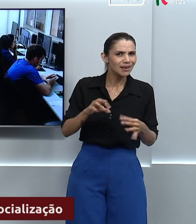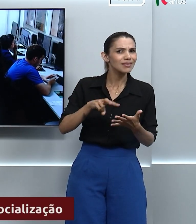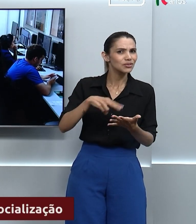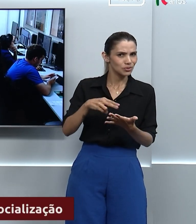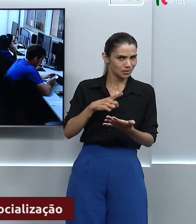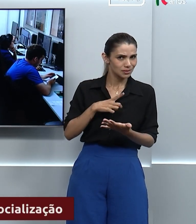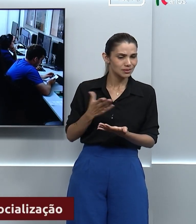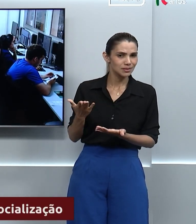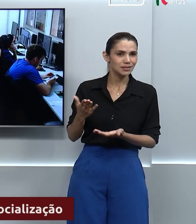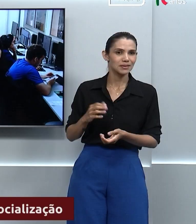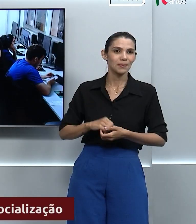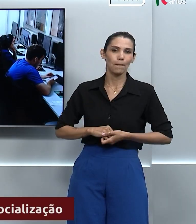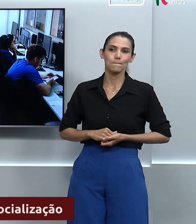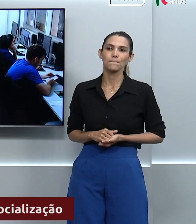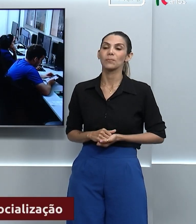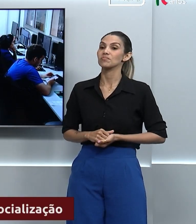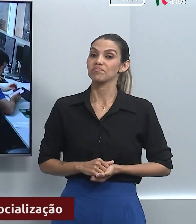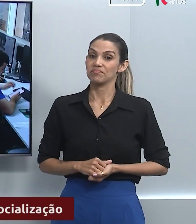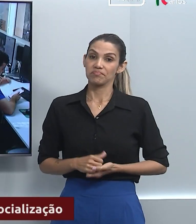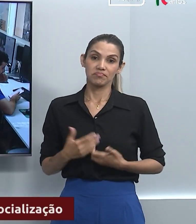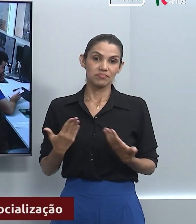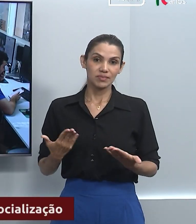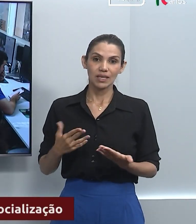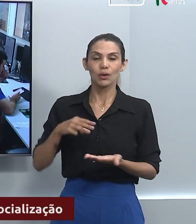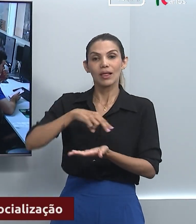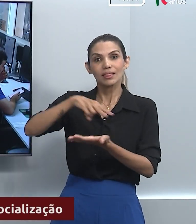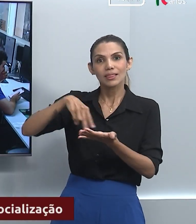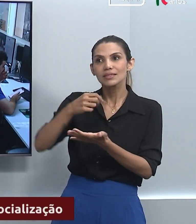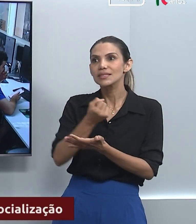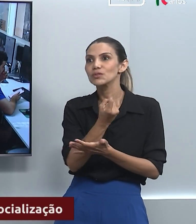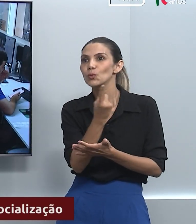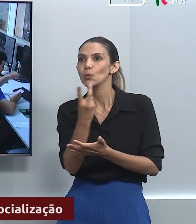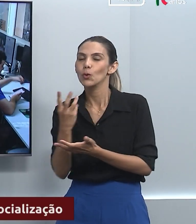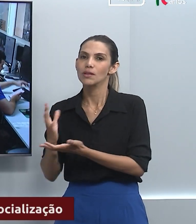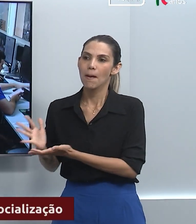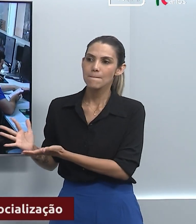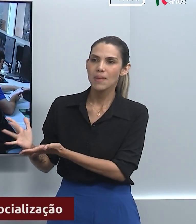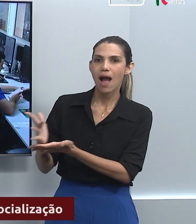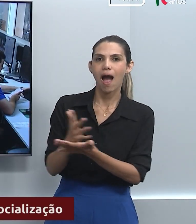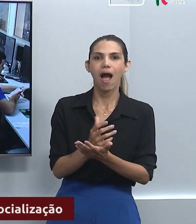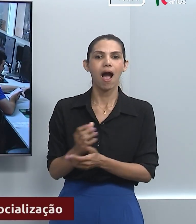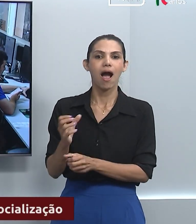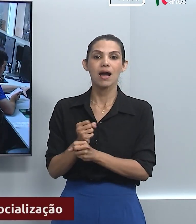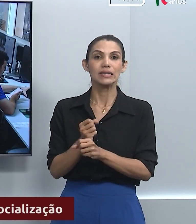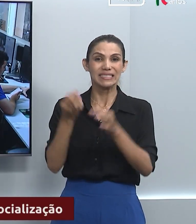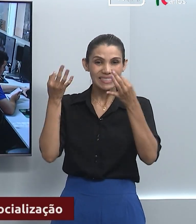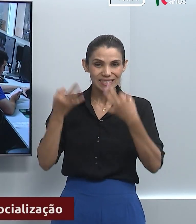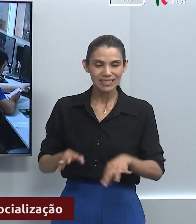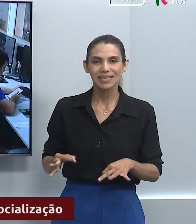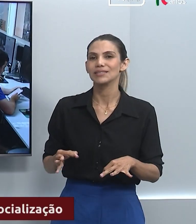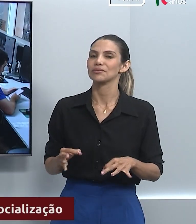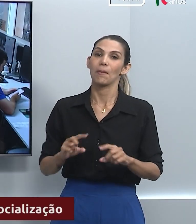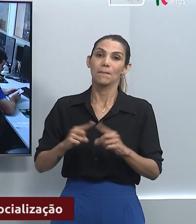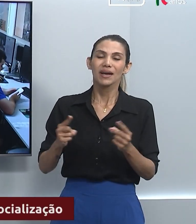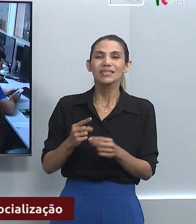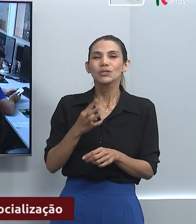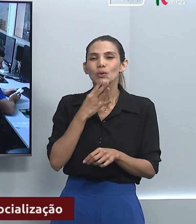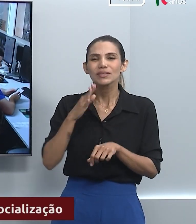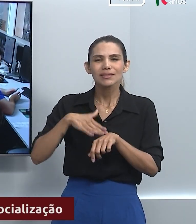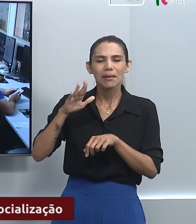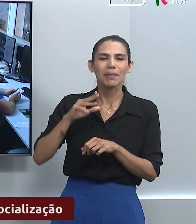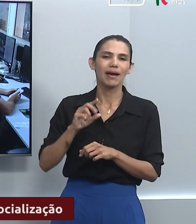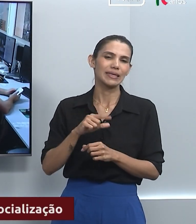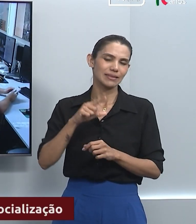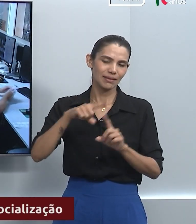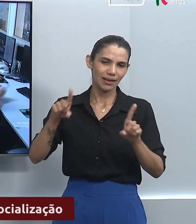Andressa? Então, ainda não foi possível contabilizar a quantidade exata de estilos que existem no mundo, mas as mais conhecidas são as danças de